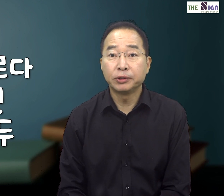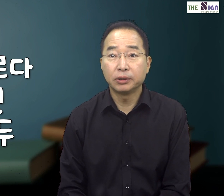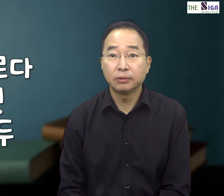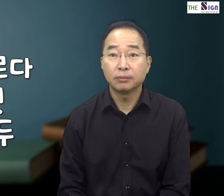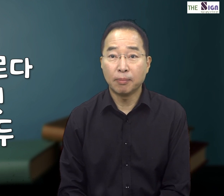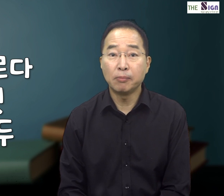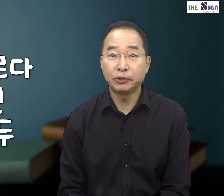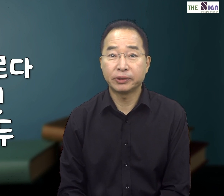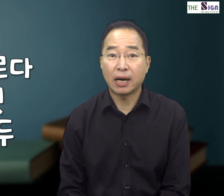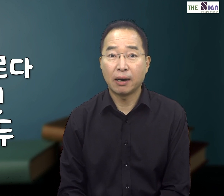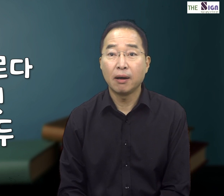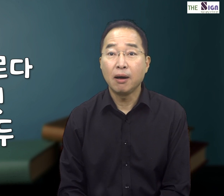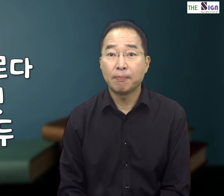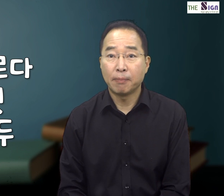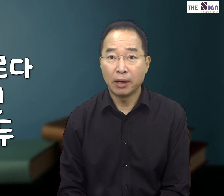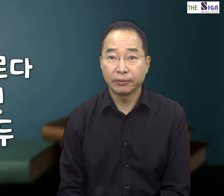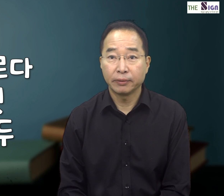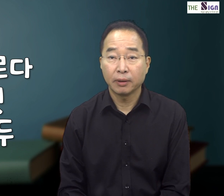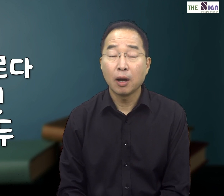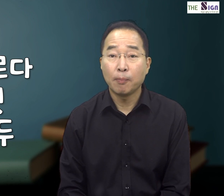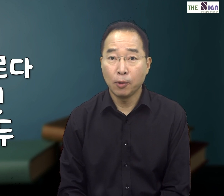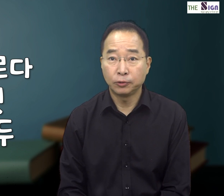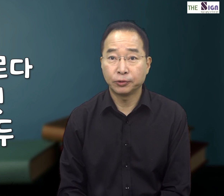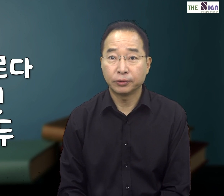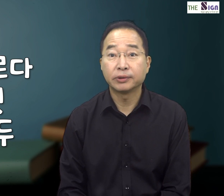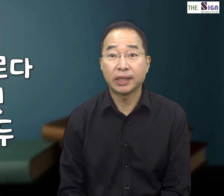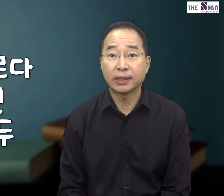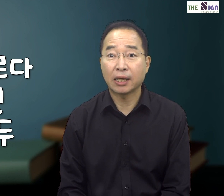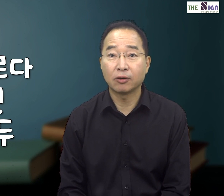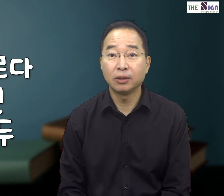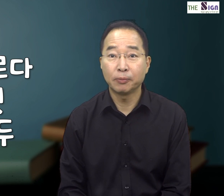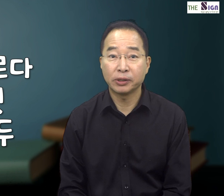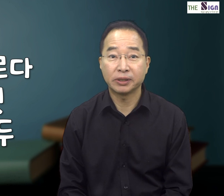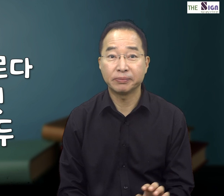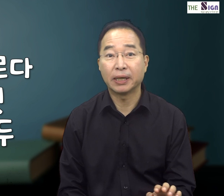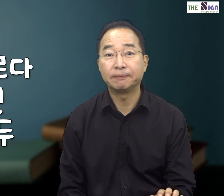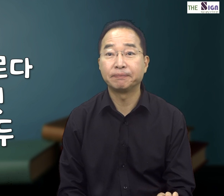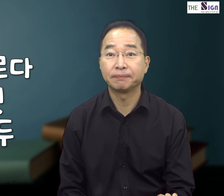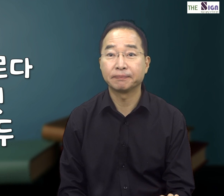오늘은 머무르다, 모두 세 단어를 보겠습니다.